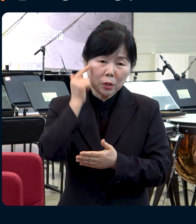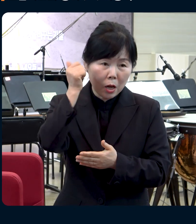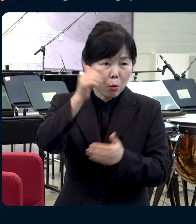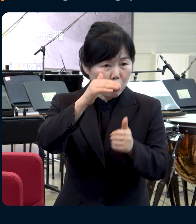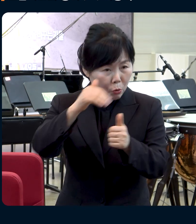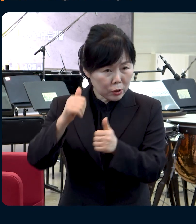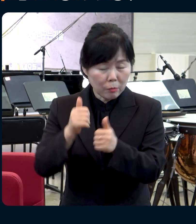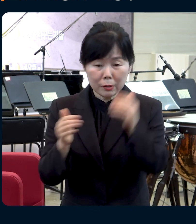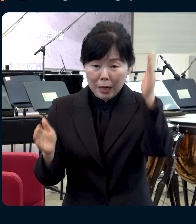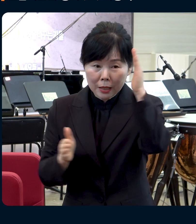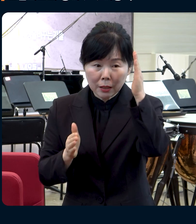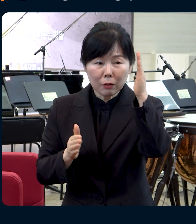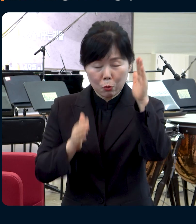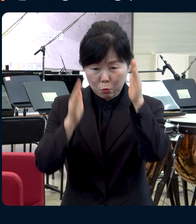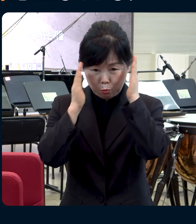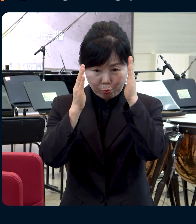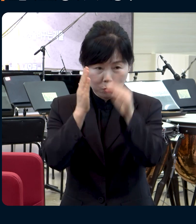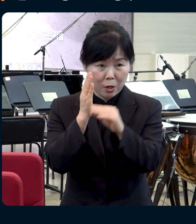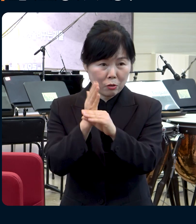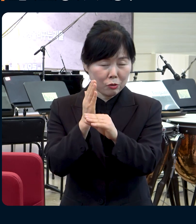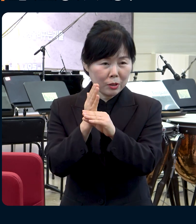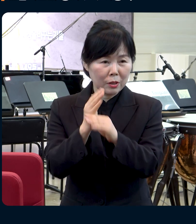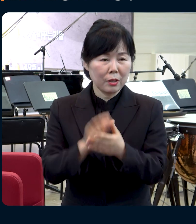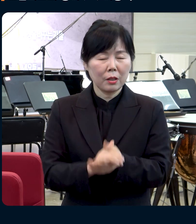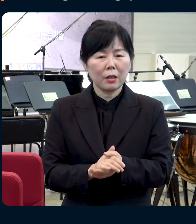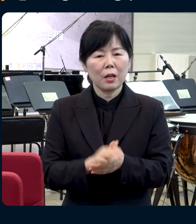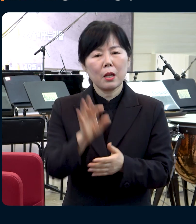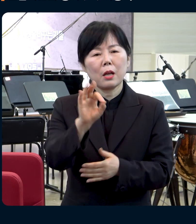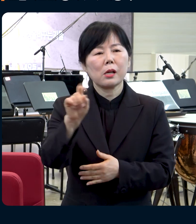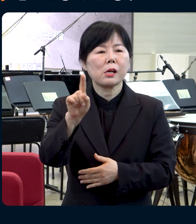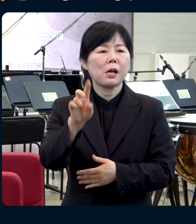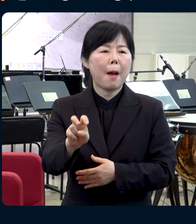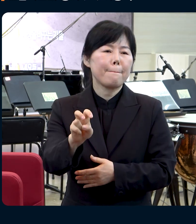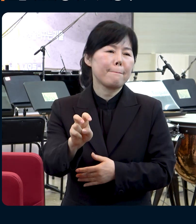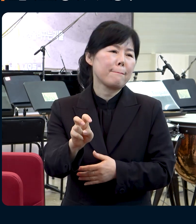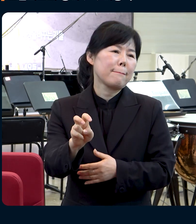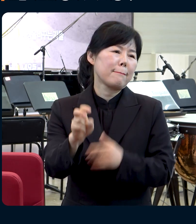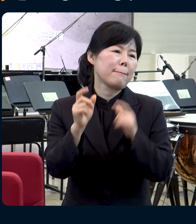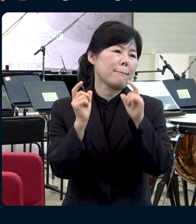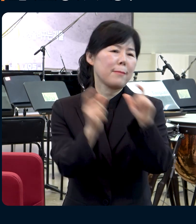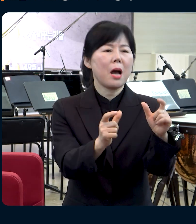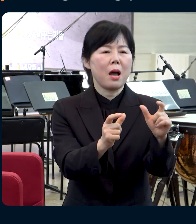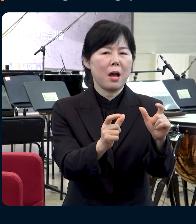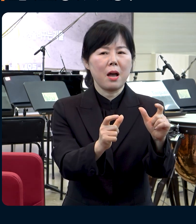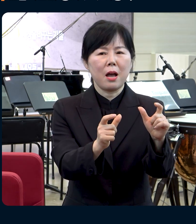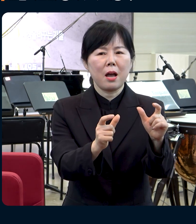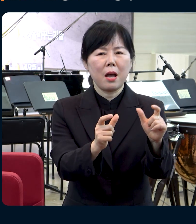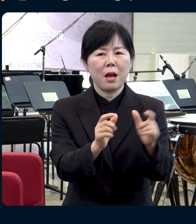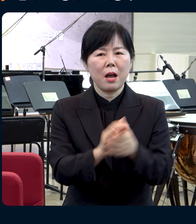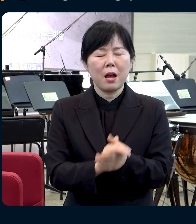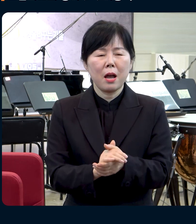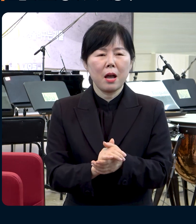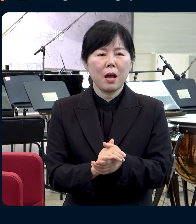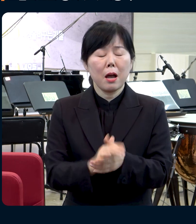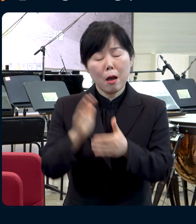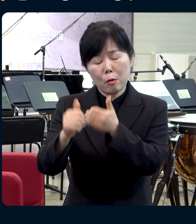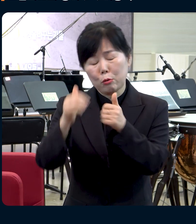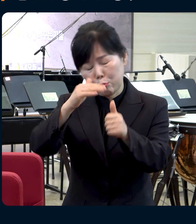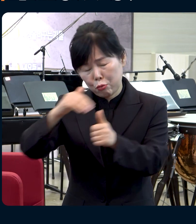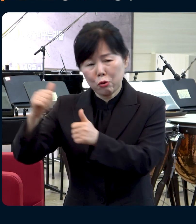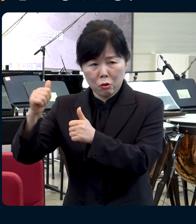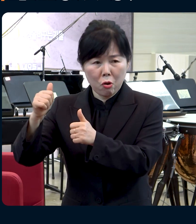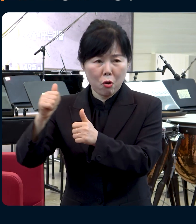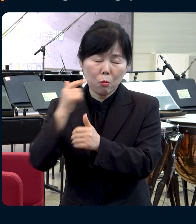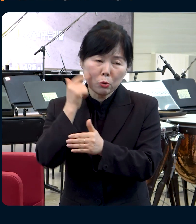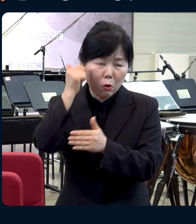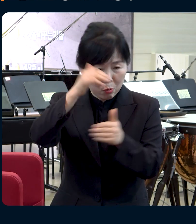학교에서 공부를 하는 가운데 있는데 어느 땐가 암 판정을 받게 된 것입니다. 그렇지만 주님께 쓰임받고자 하는 마음에서